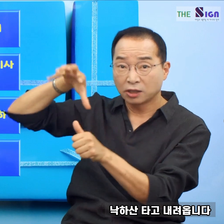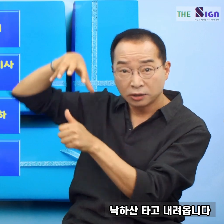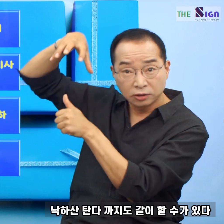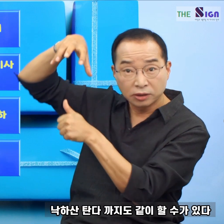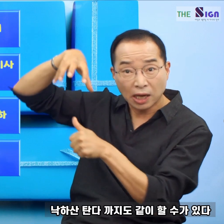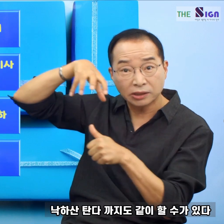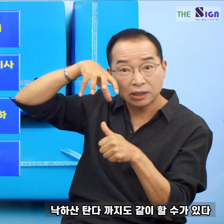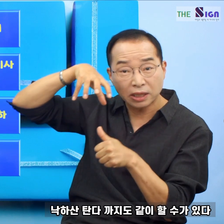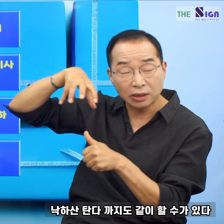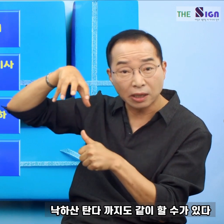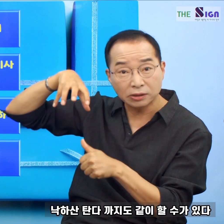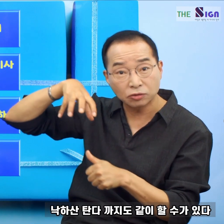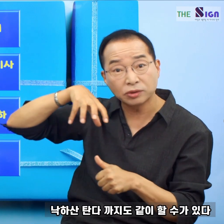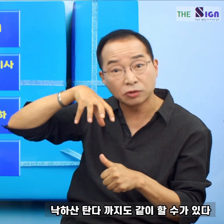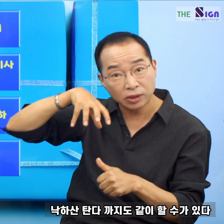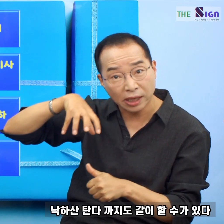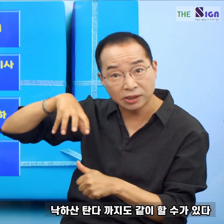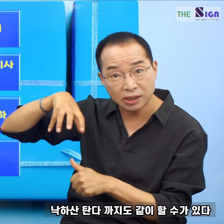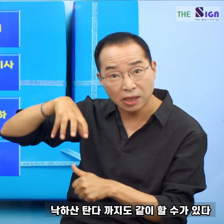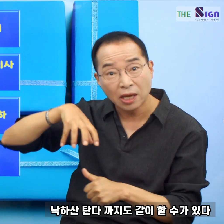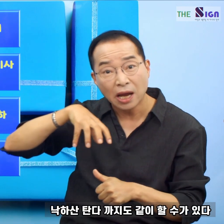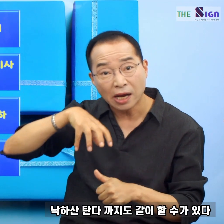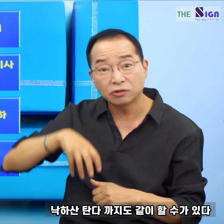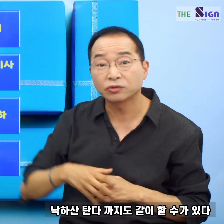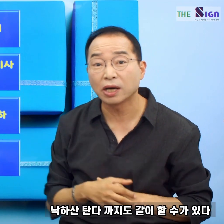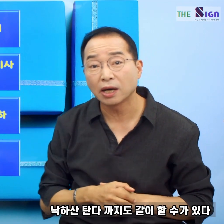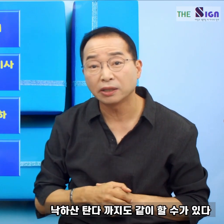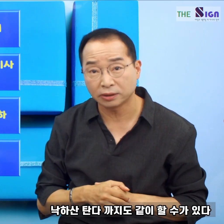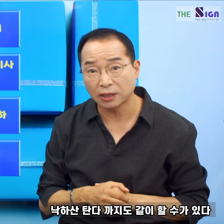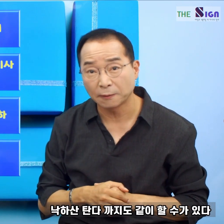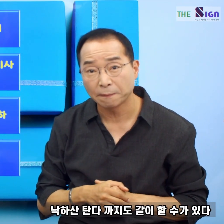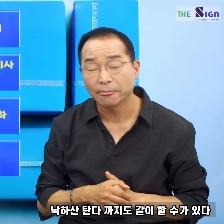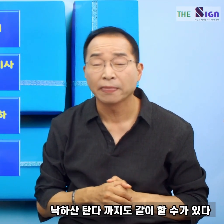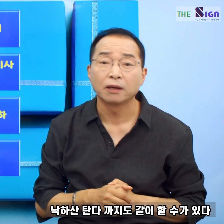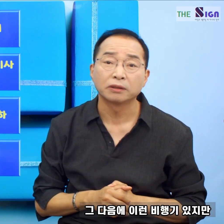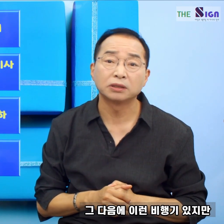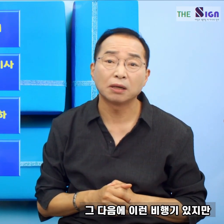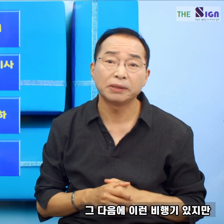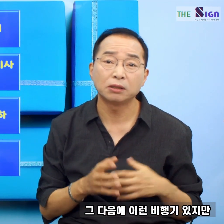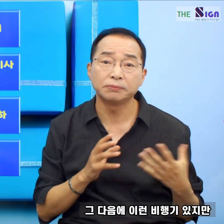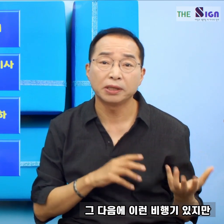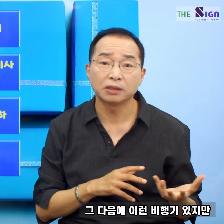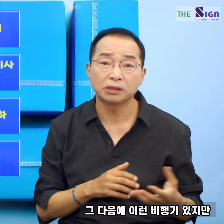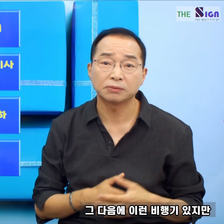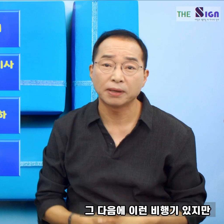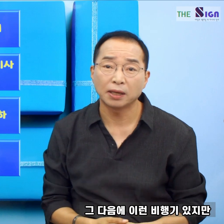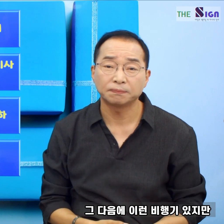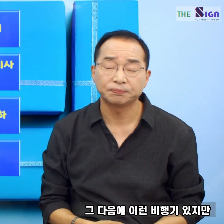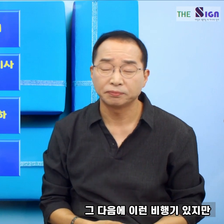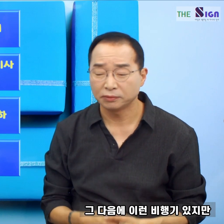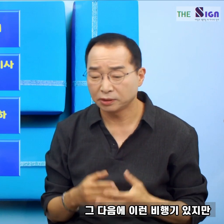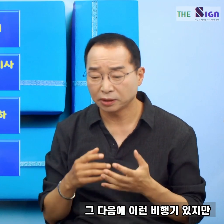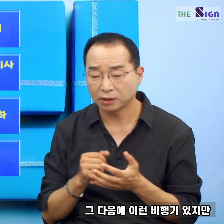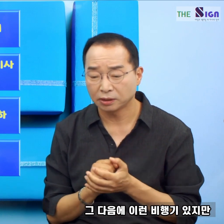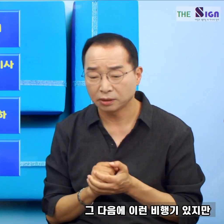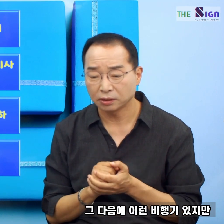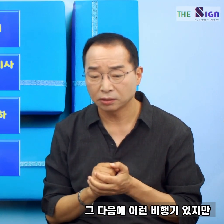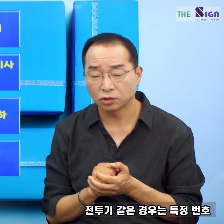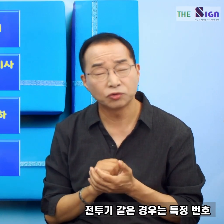그래서 낙하산 탄다까지도 이제 우리 같이 할 수가 있다. 그 다음에 이런 비행기 있지만, 이제 전투기